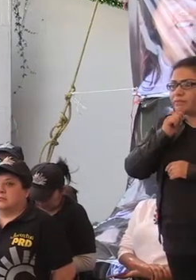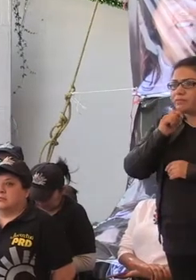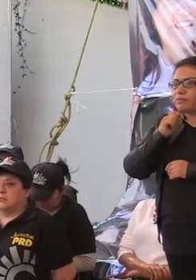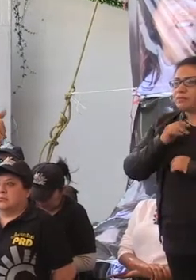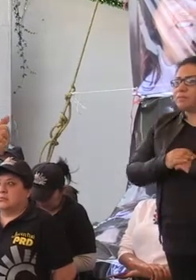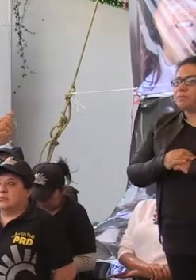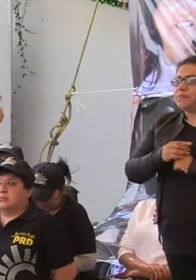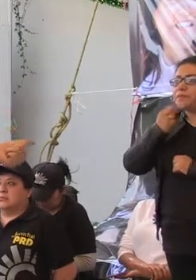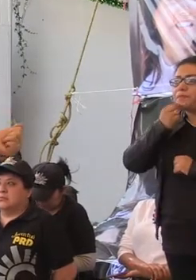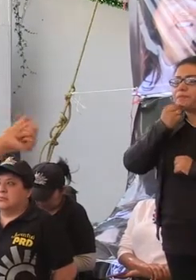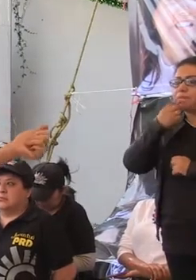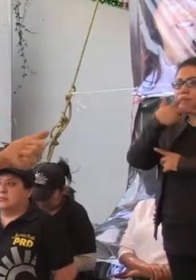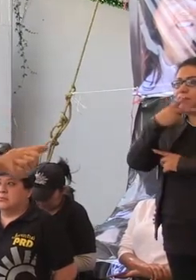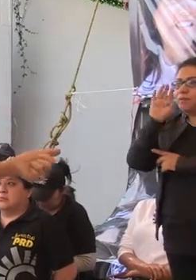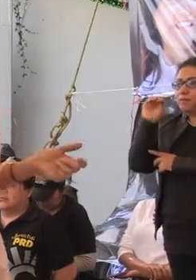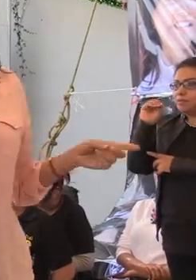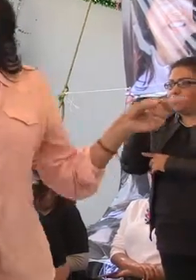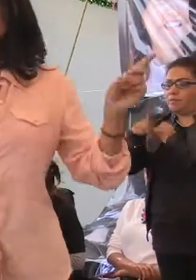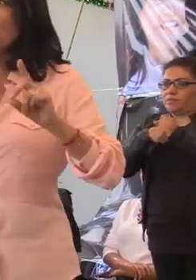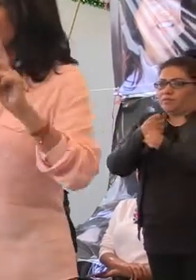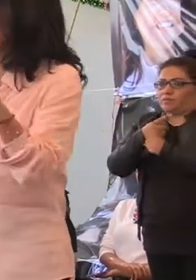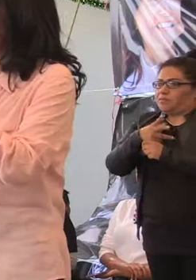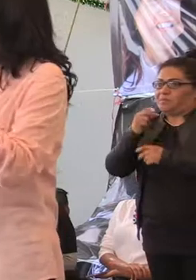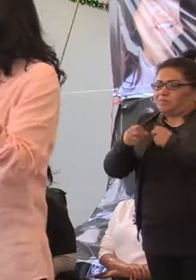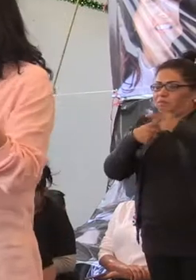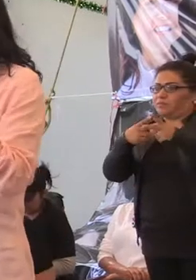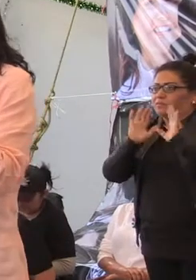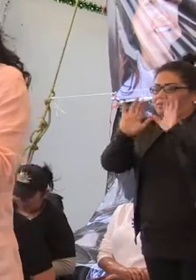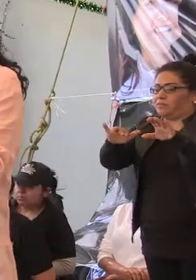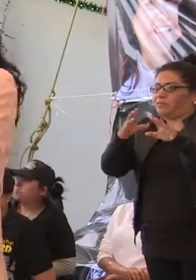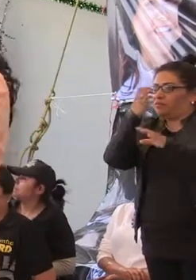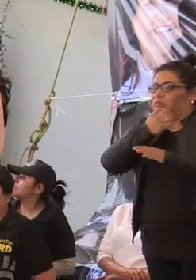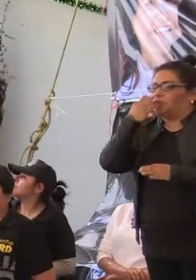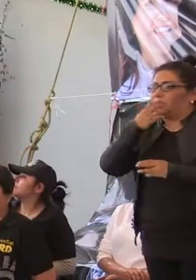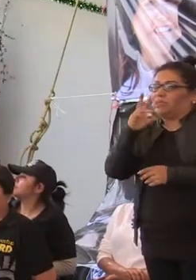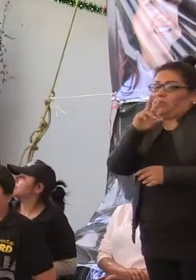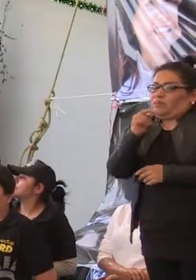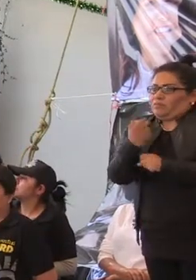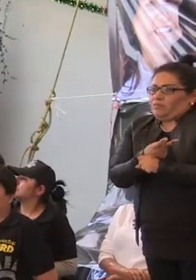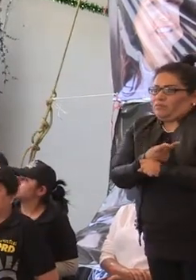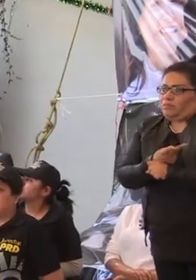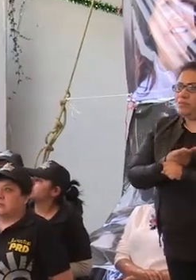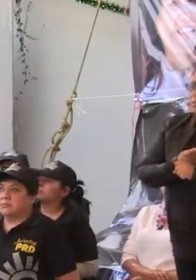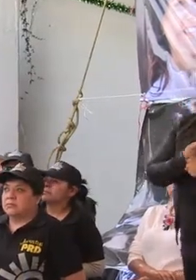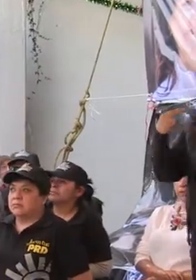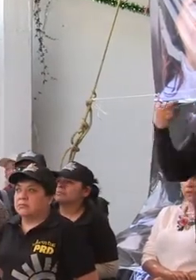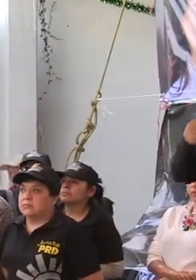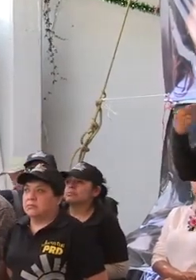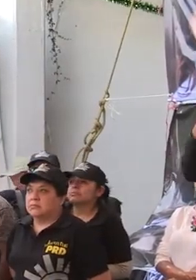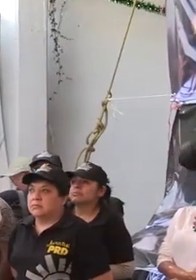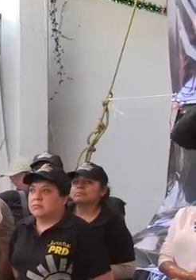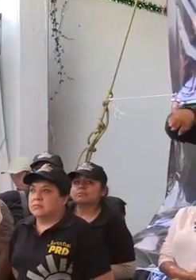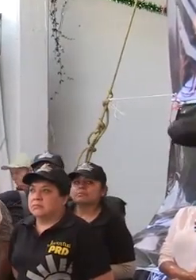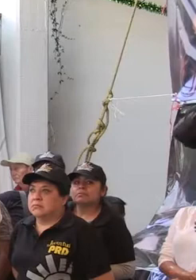frecuencia a niños de 8 o 9 años que no van a la escuela. Eso no puede ser. Necesitamos a